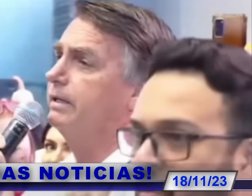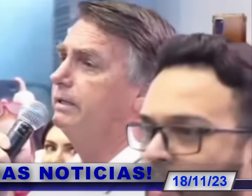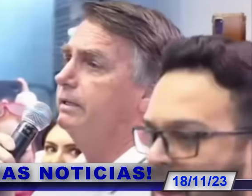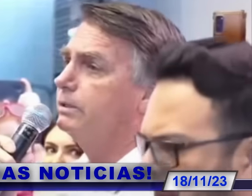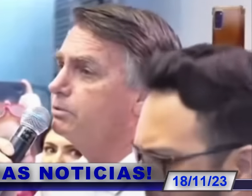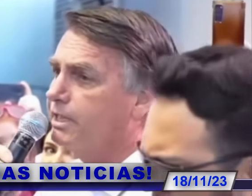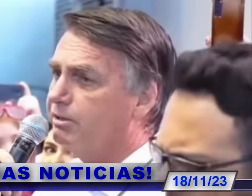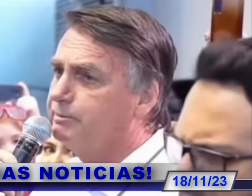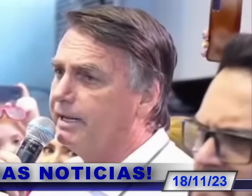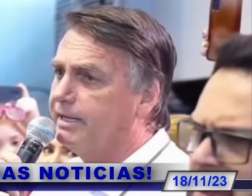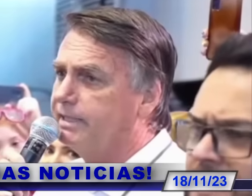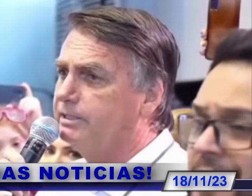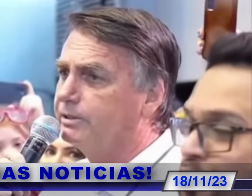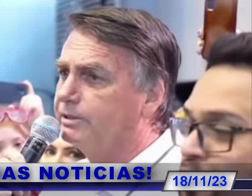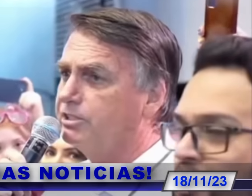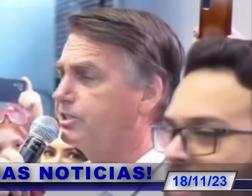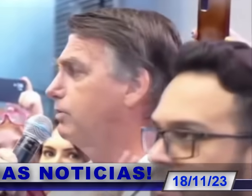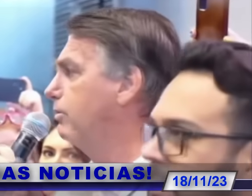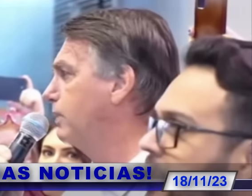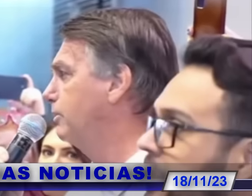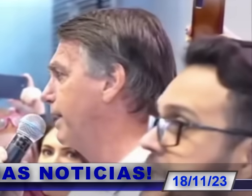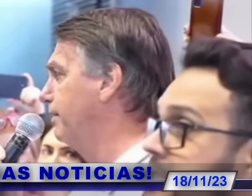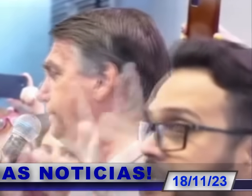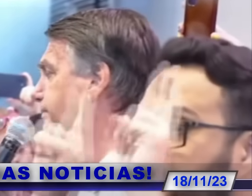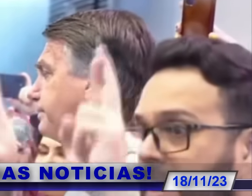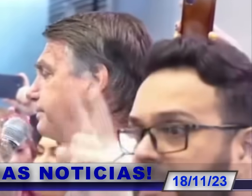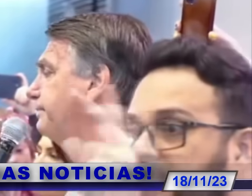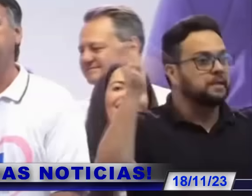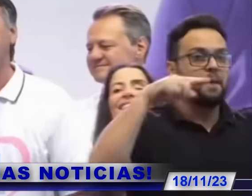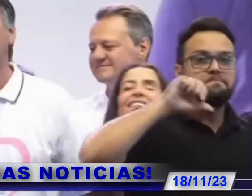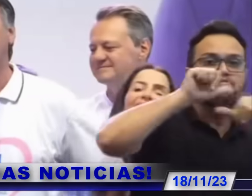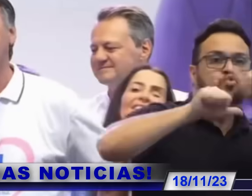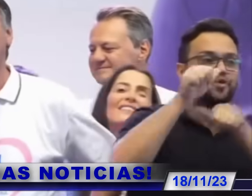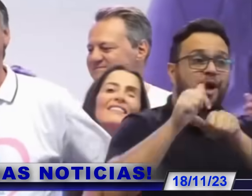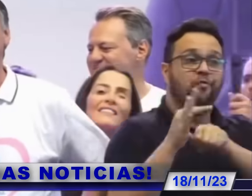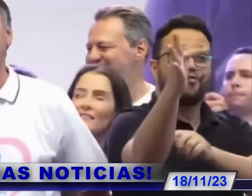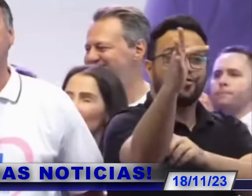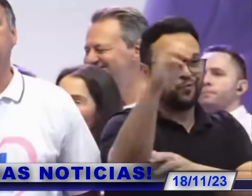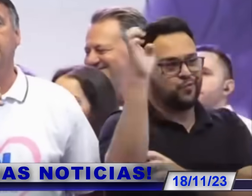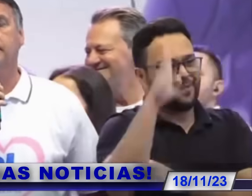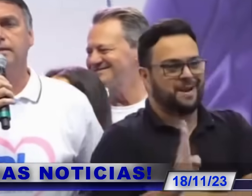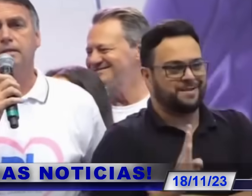política nos dão esperança de mudar o destino do nosso Brasil.